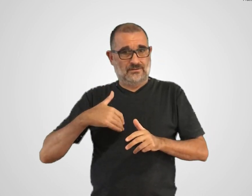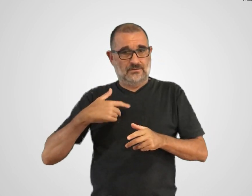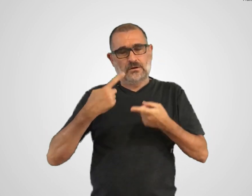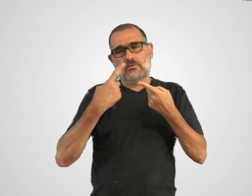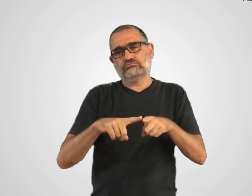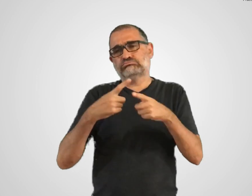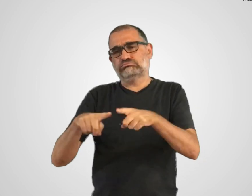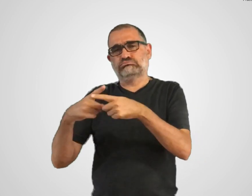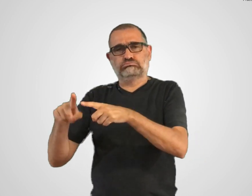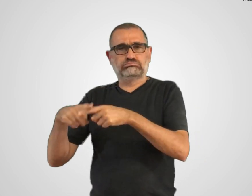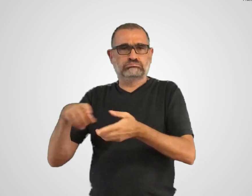distintos niveles